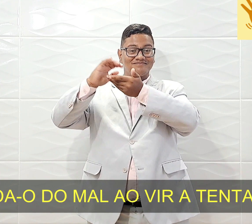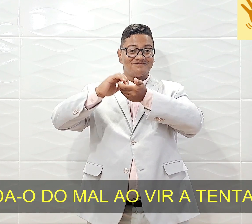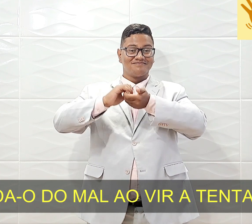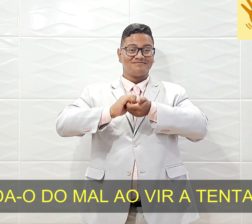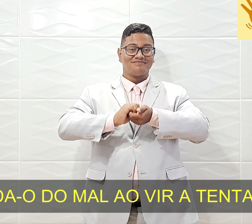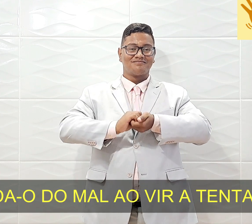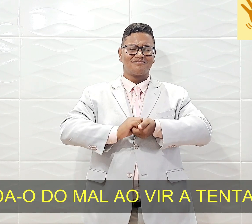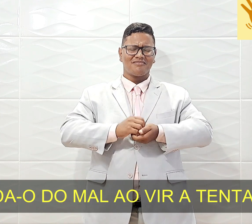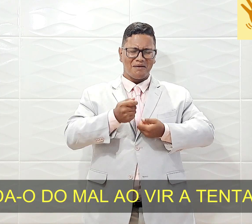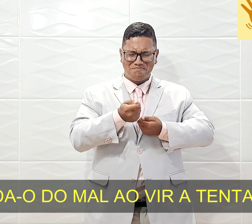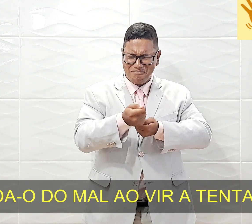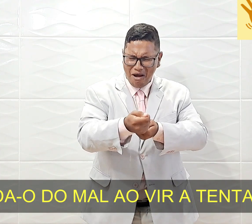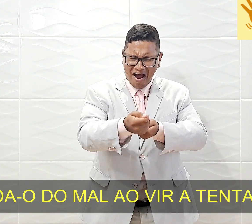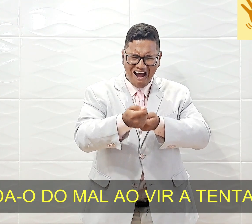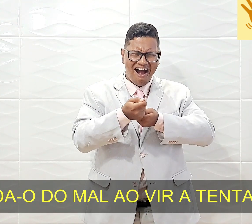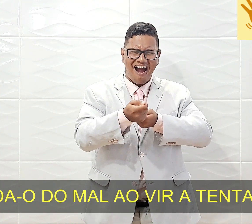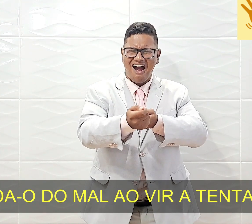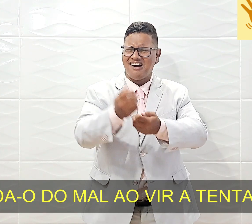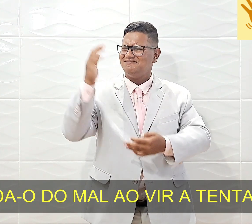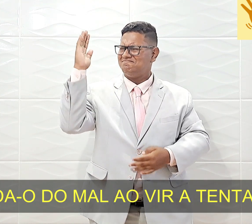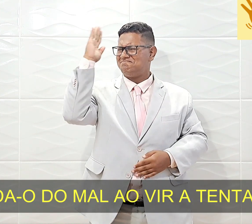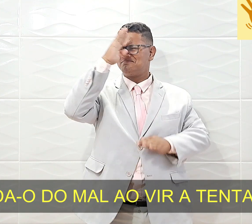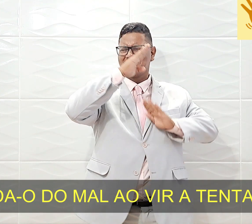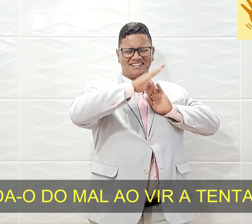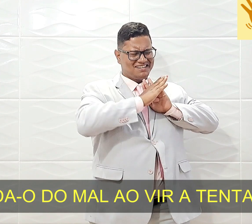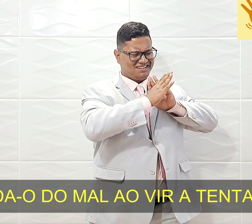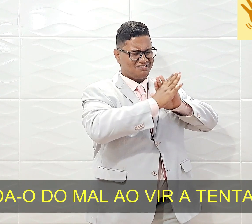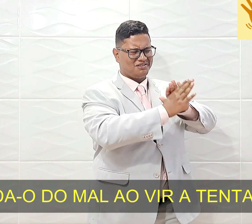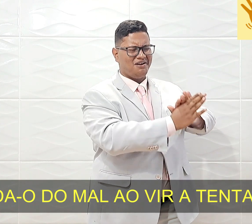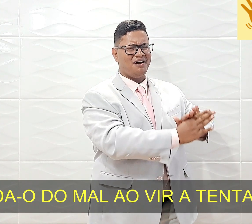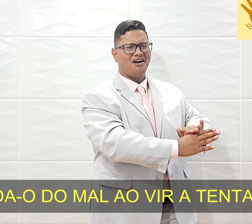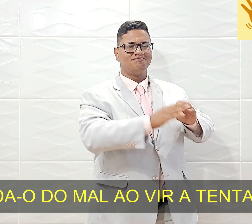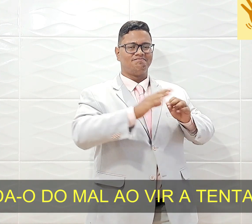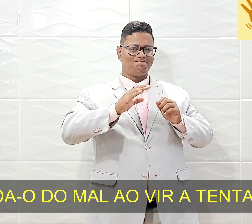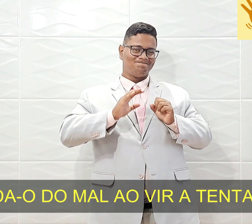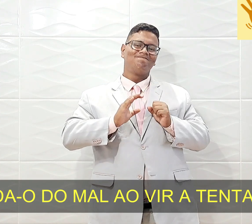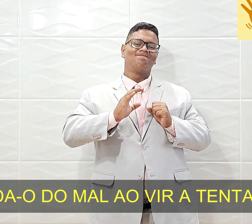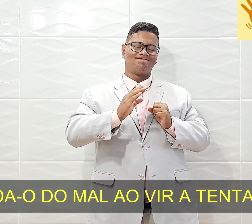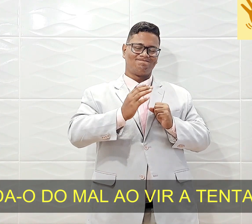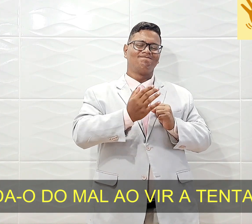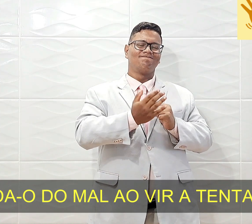Guarda-o do mal Guarda Ao vir a tentação